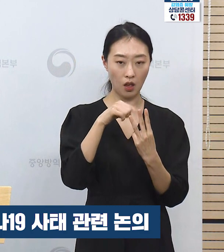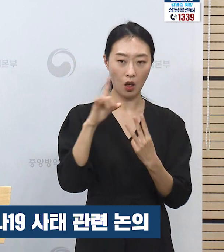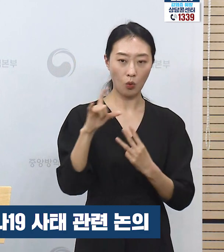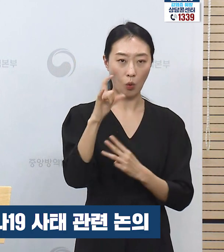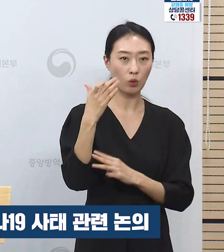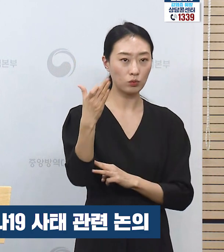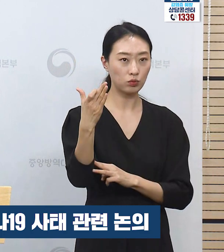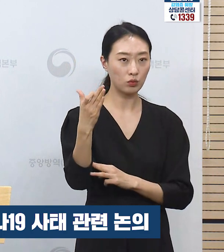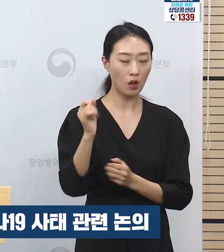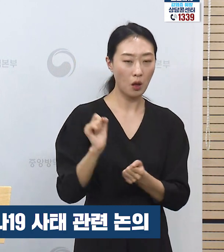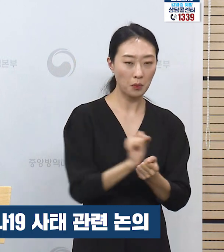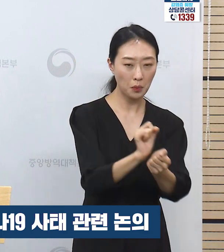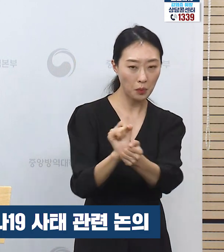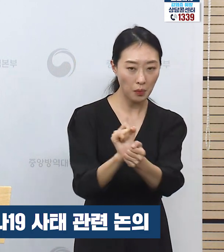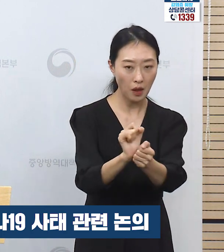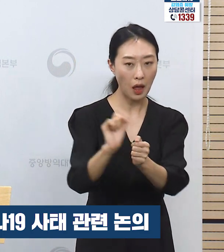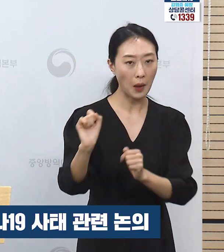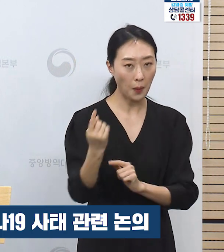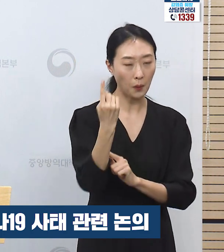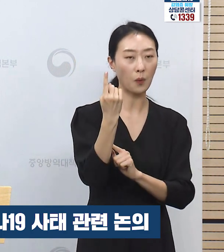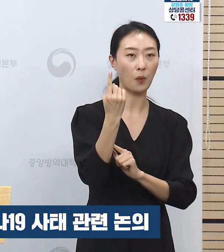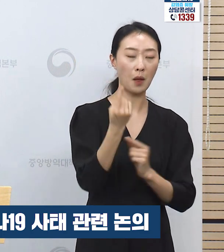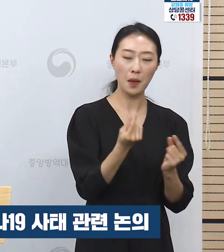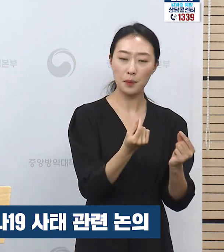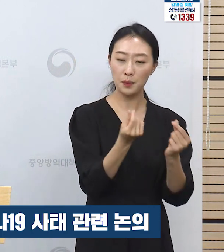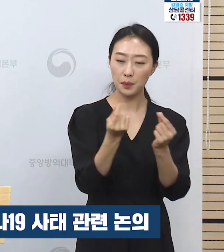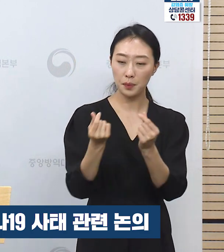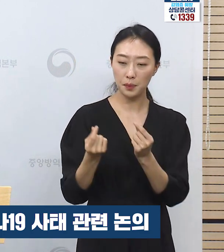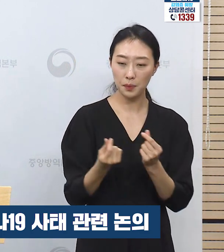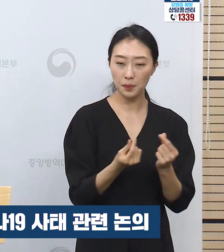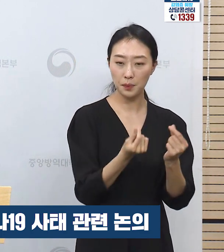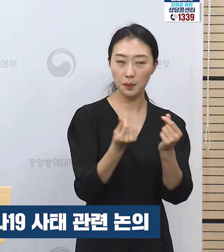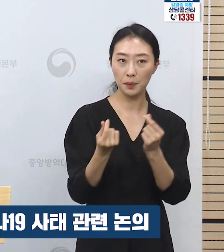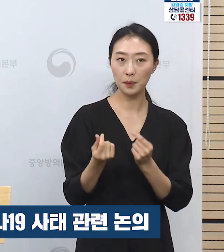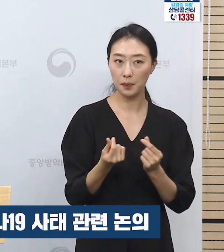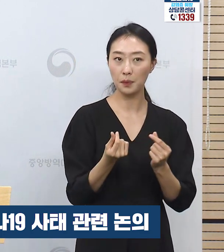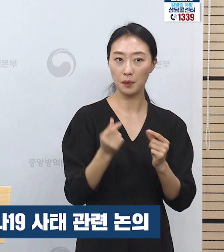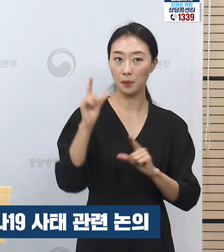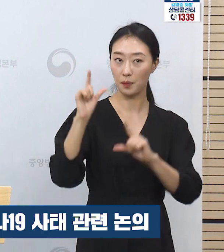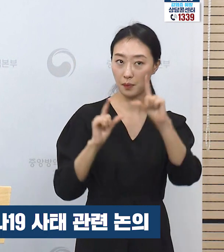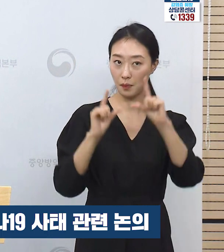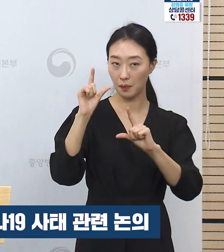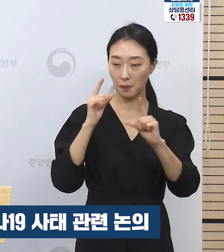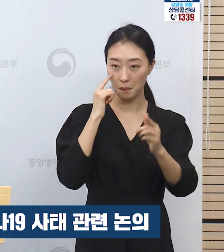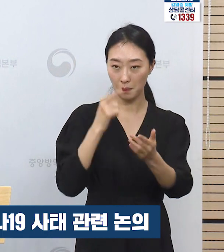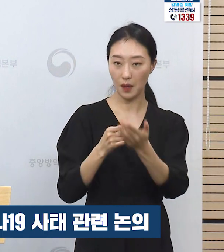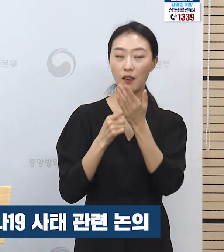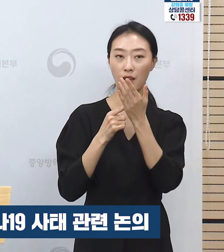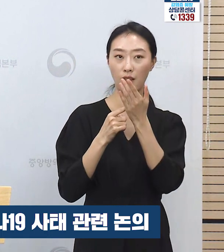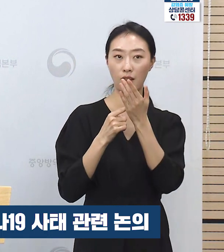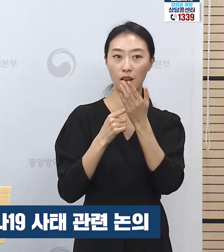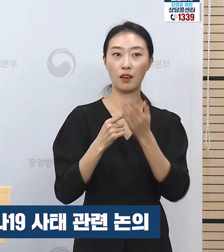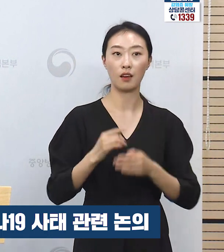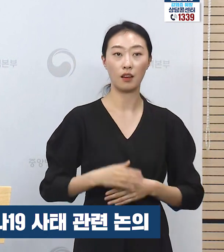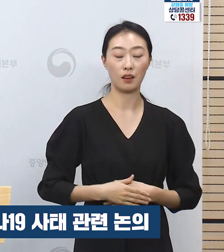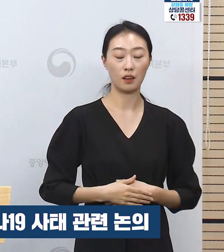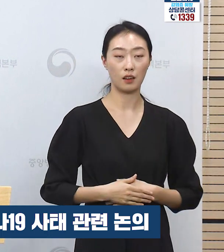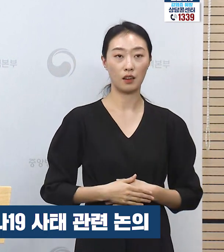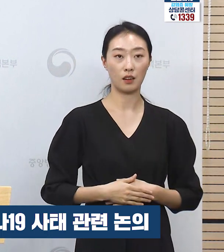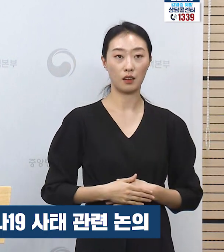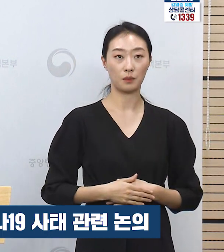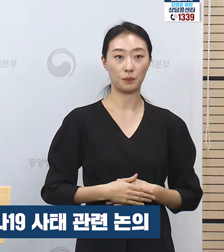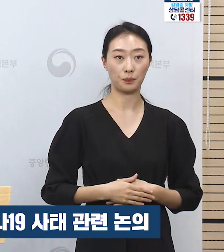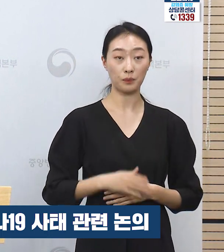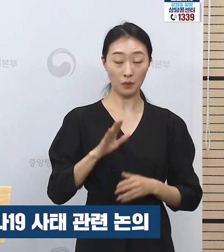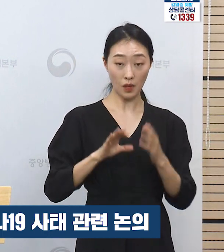이런 것들이 거의 그 비슷한 경로나 과정에 있는 것이 사실이기 때문에 아침 같은 경우